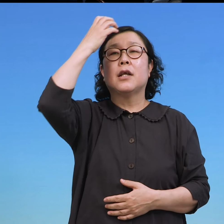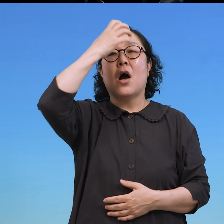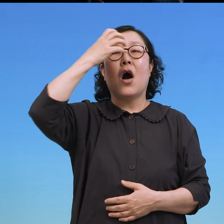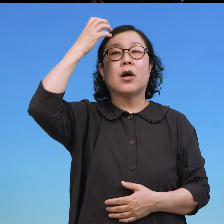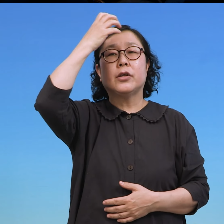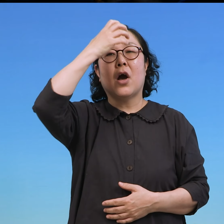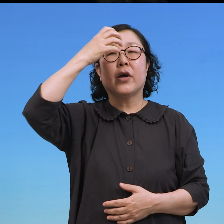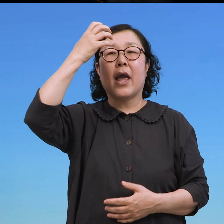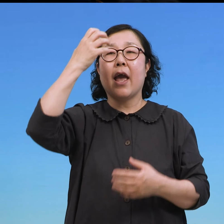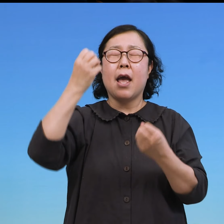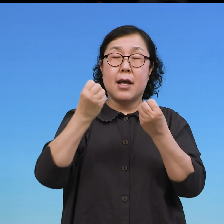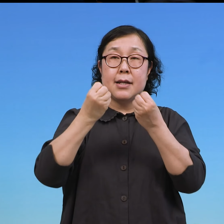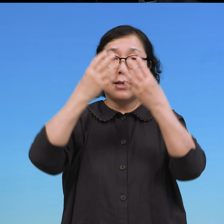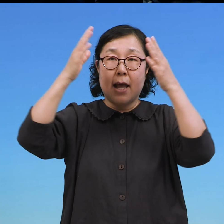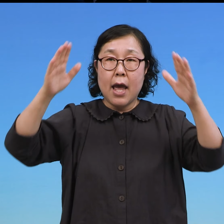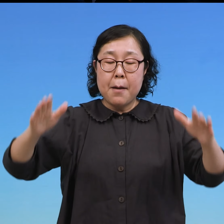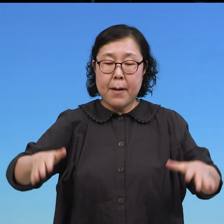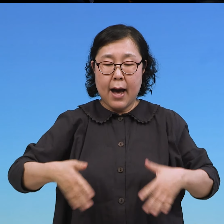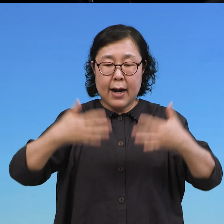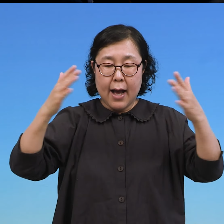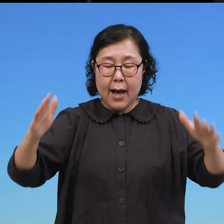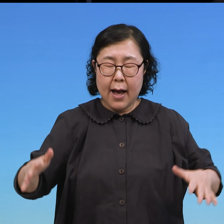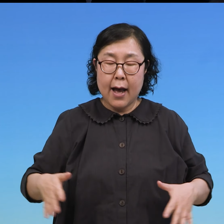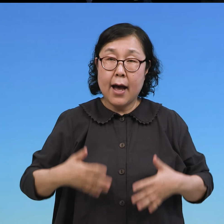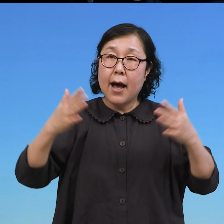성령의 새바람